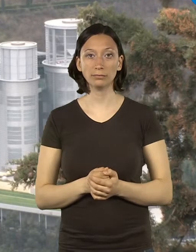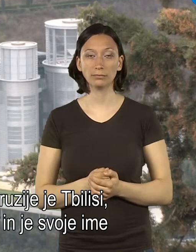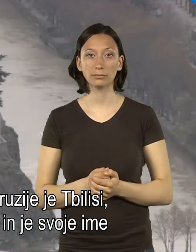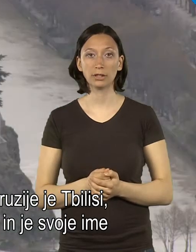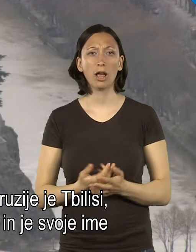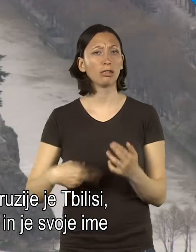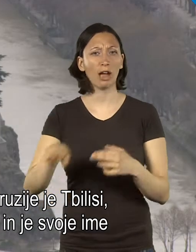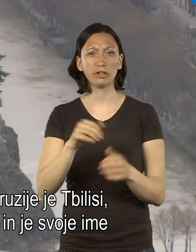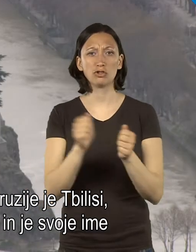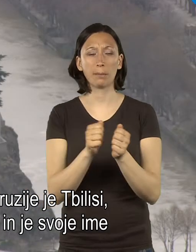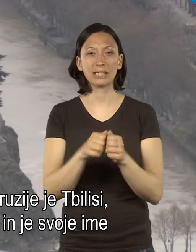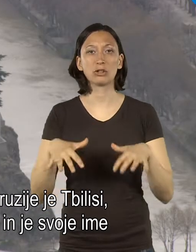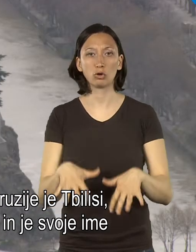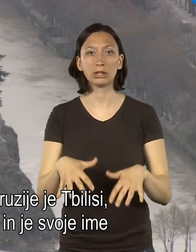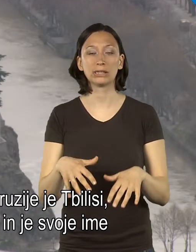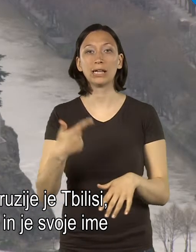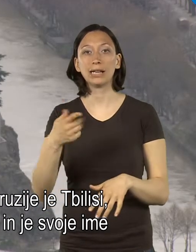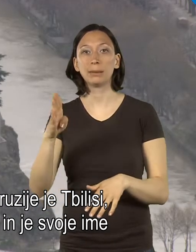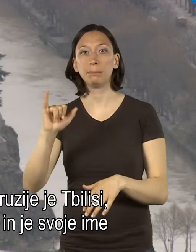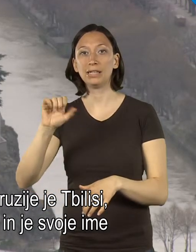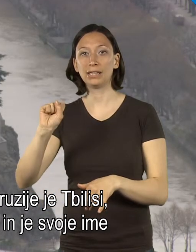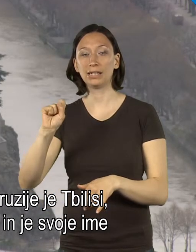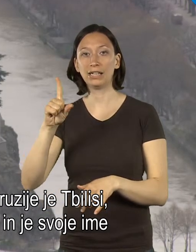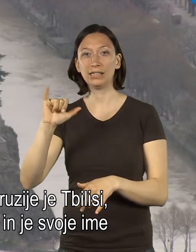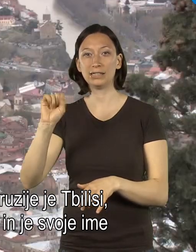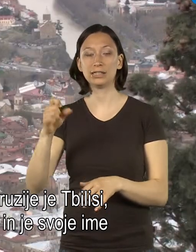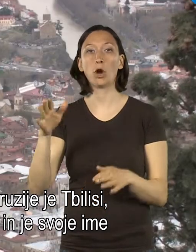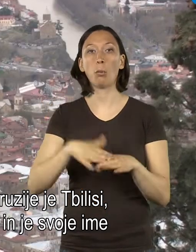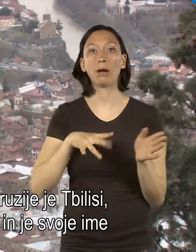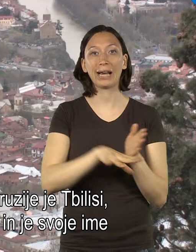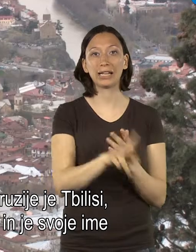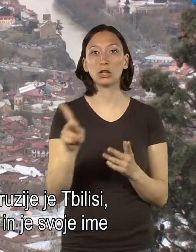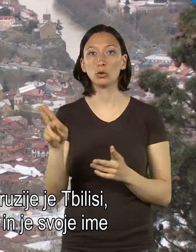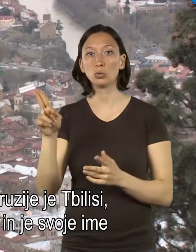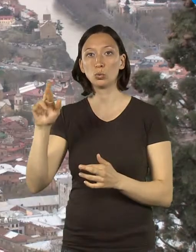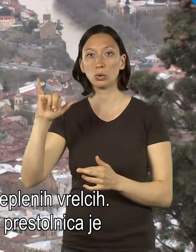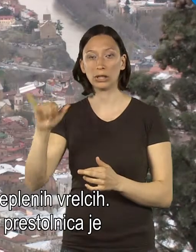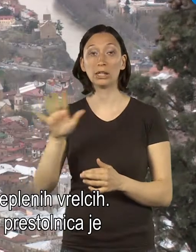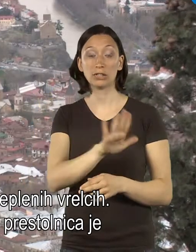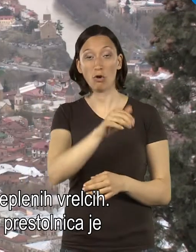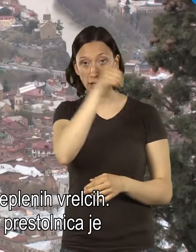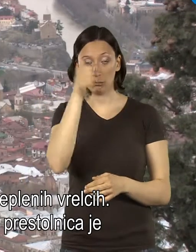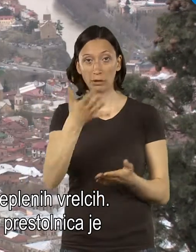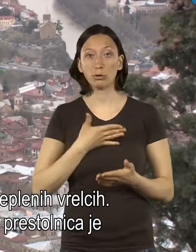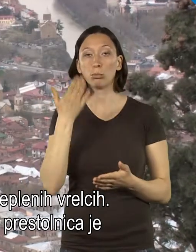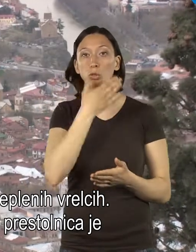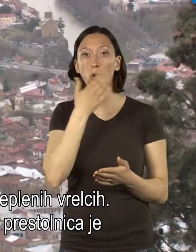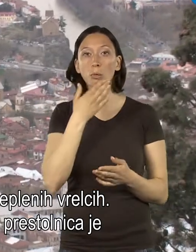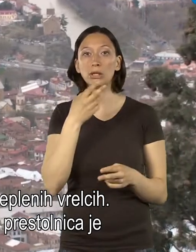Največje mesto Gruzije je Tbilisi, ki leži ob reki Kuri in je svoje ime dobilo po toplih žveplenih vrelcih.